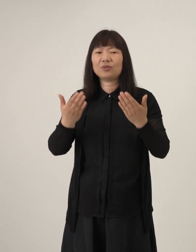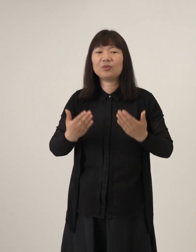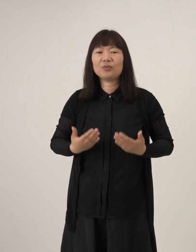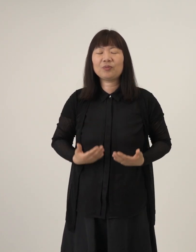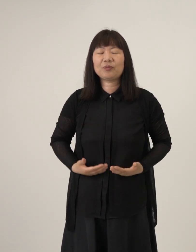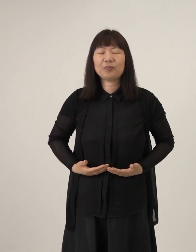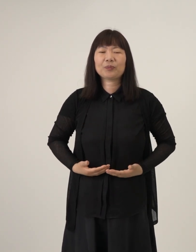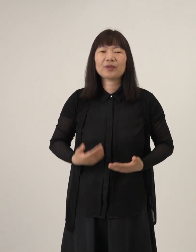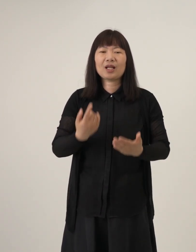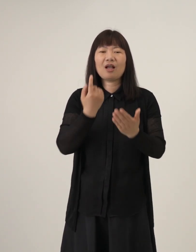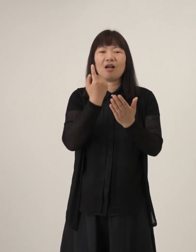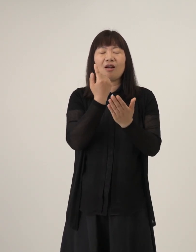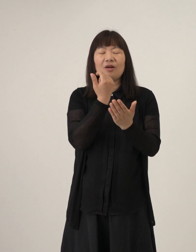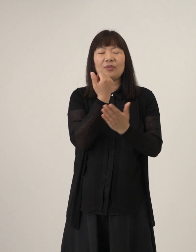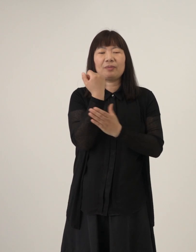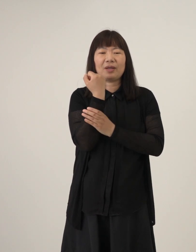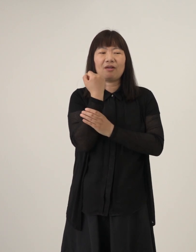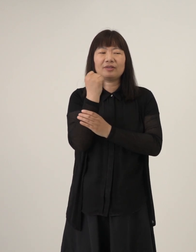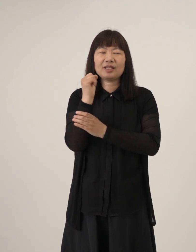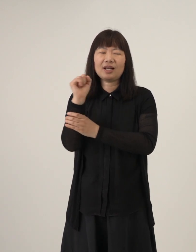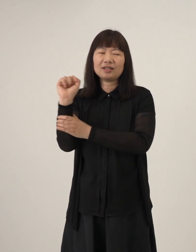버림받고